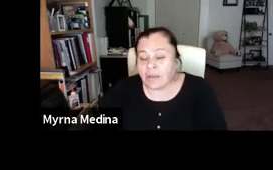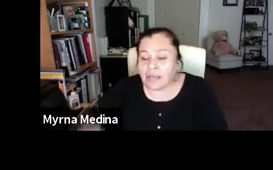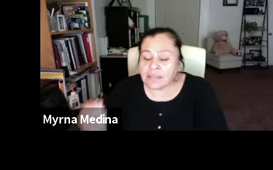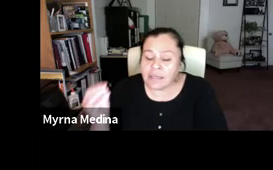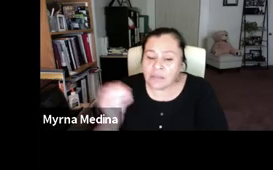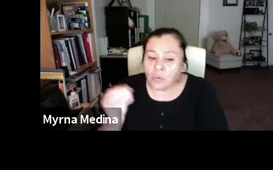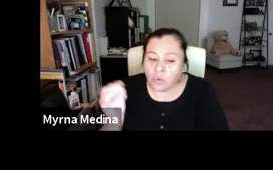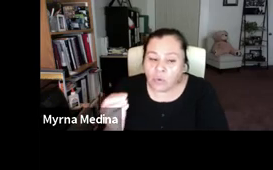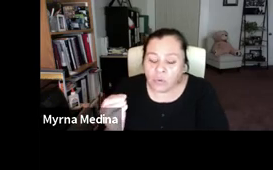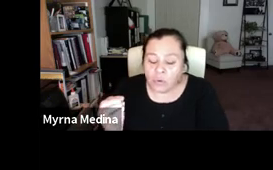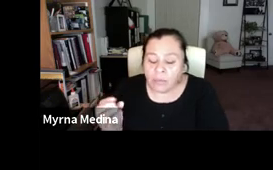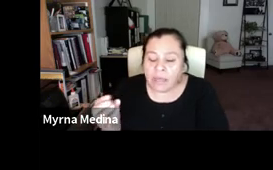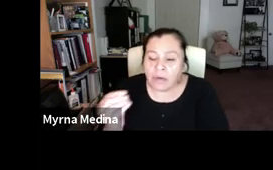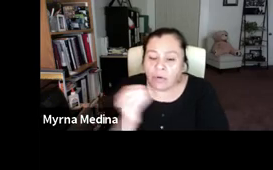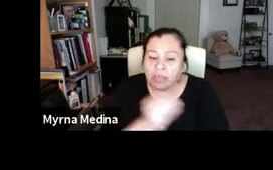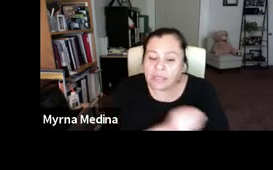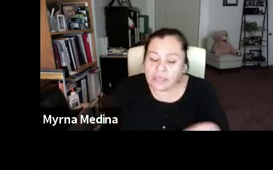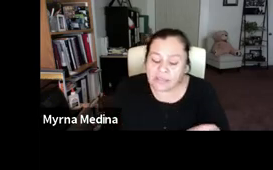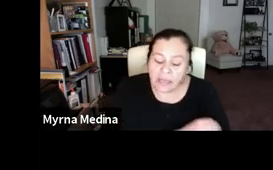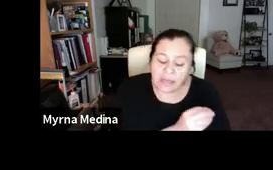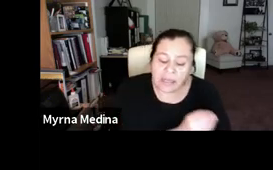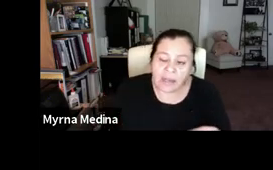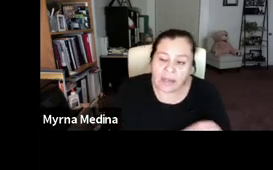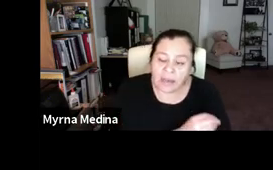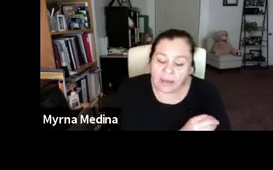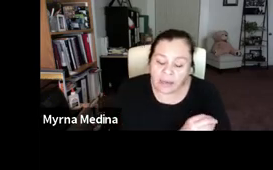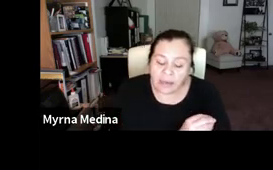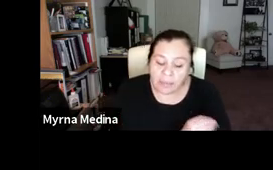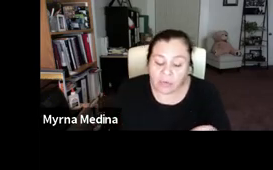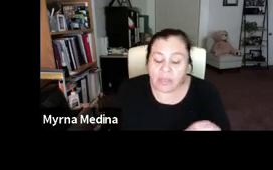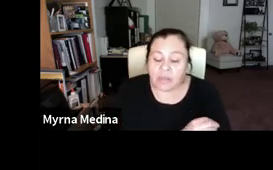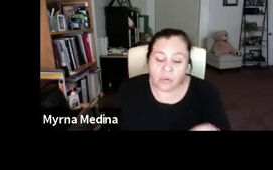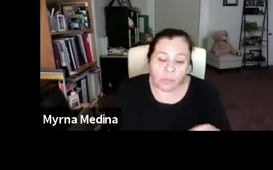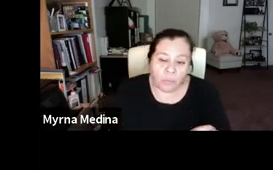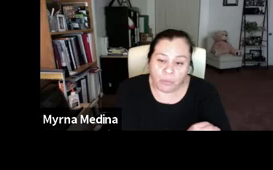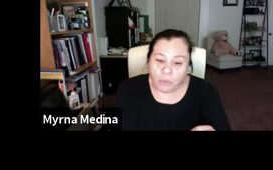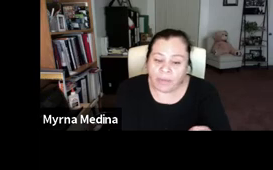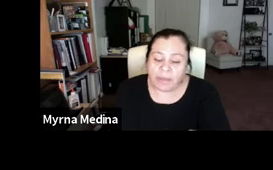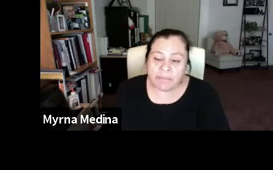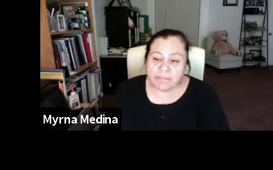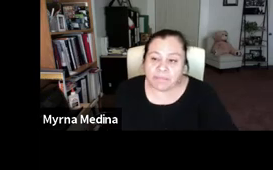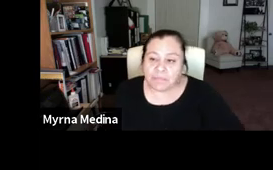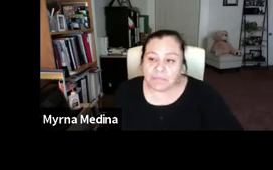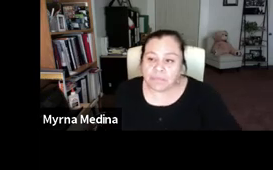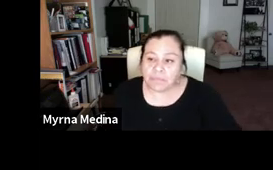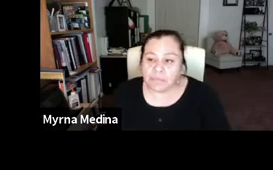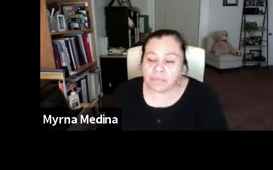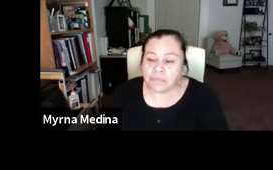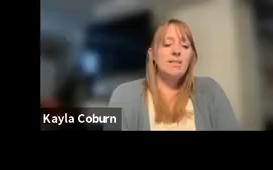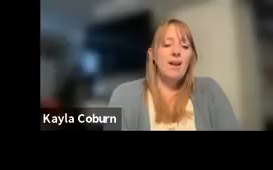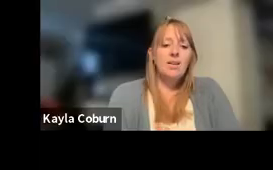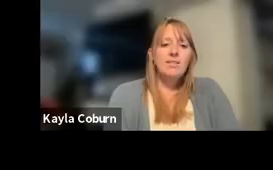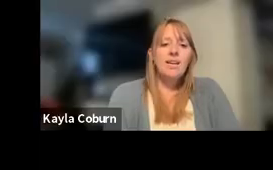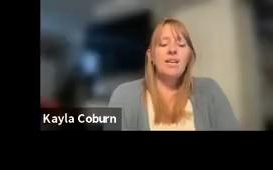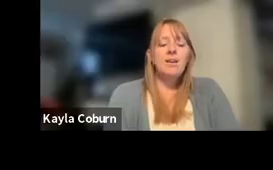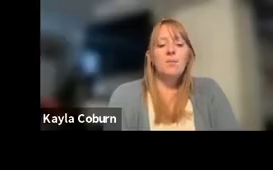ella lo que hace es una mano y se la trae a la mano que no mueve. And